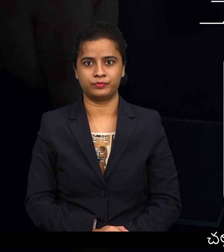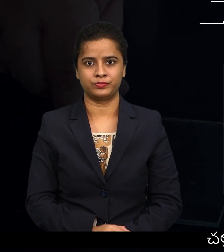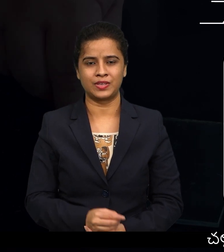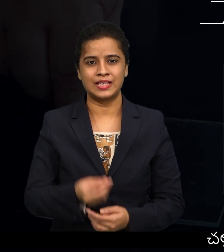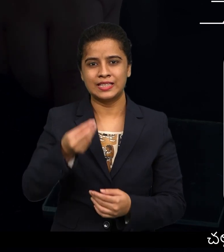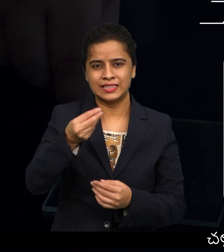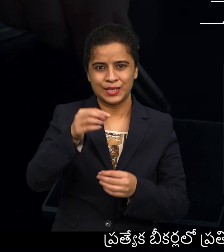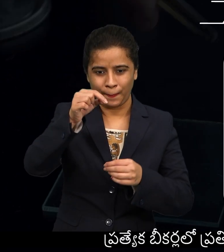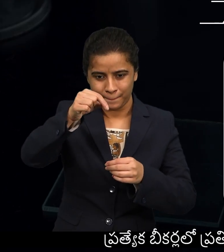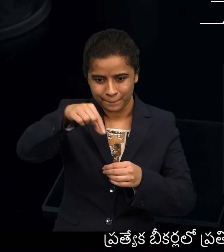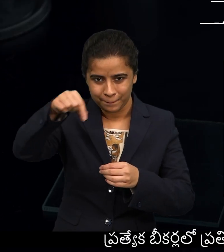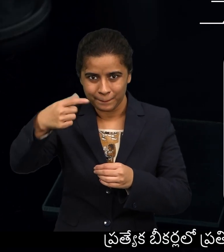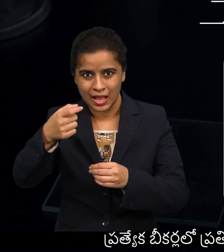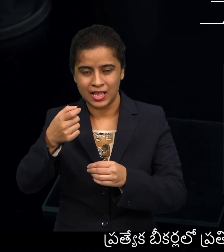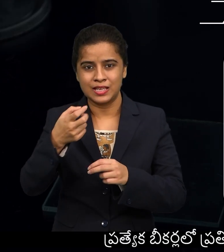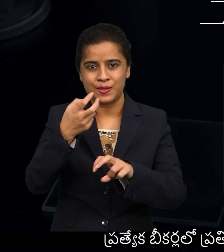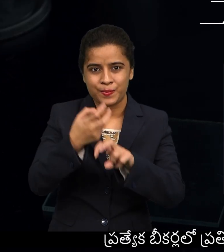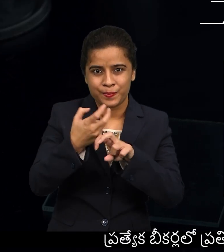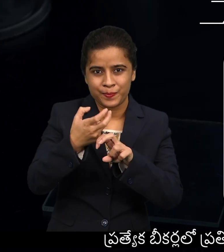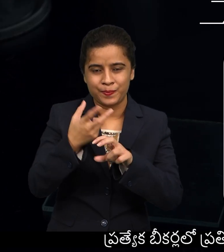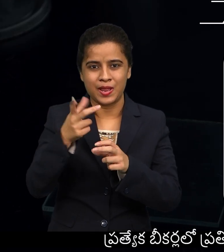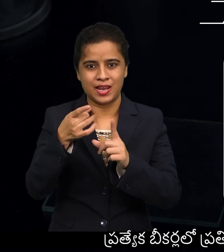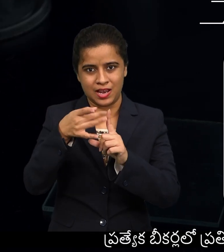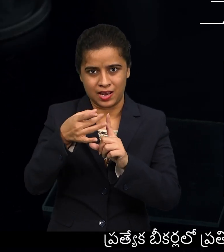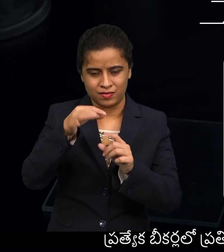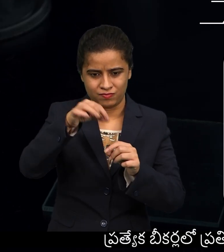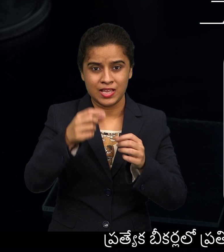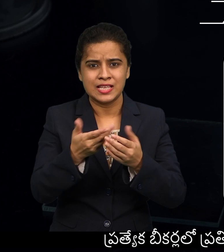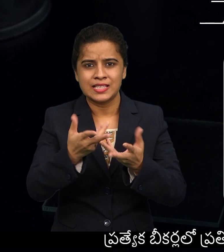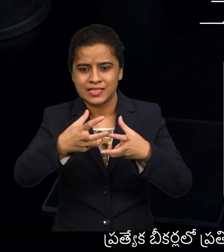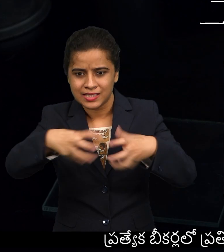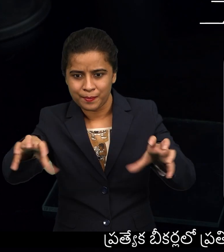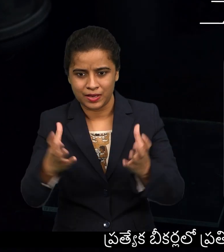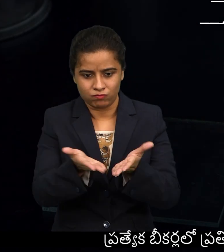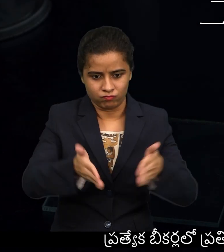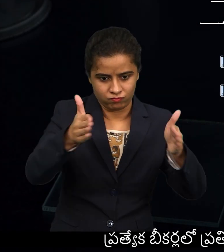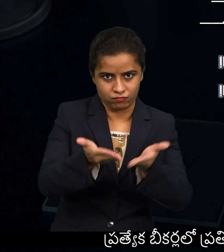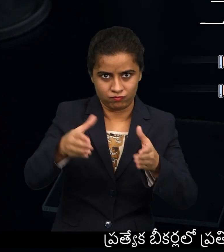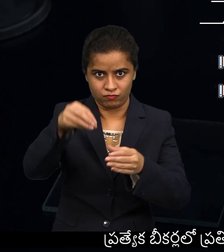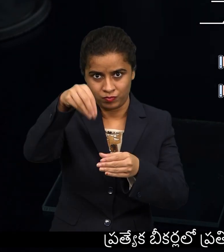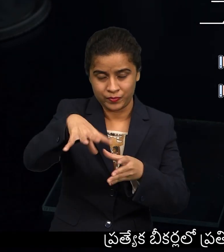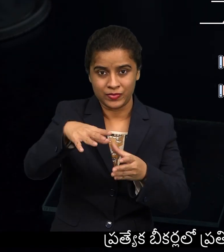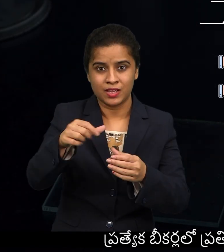చల్లని నీటితో నింపిన ప్రత్యేక బేకర్లలో ప్రతి లోహం యొక్క భాగాన్ని వదలండి.